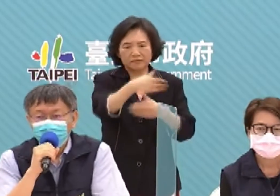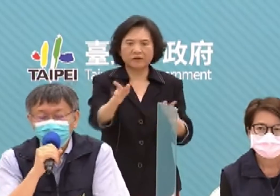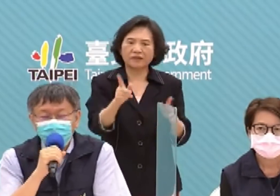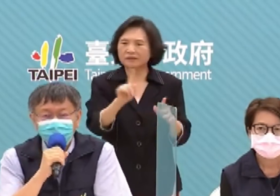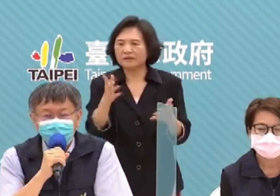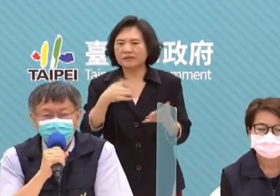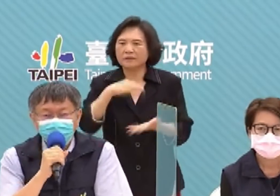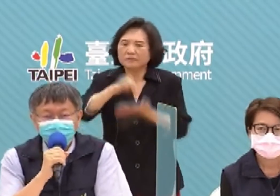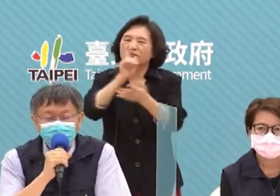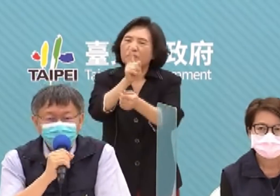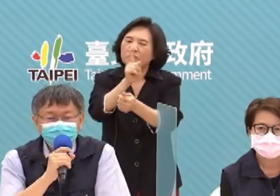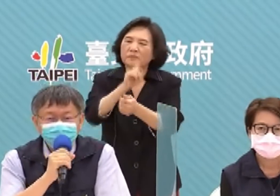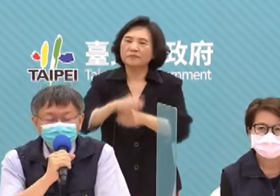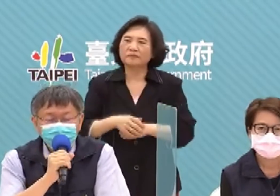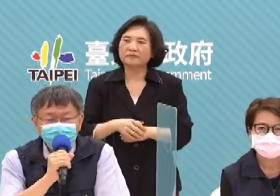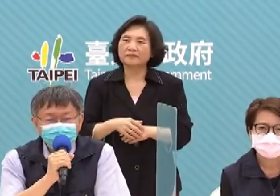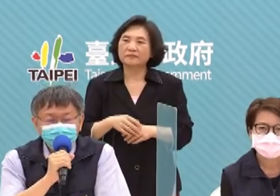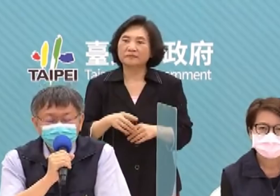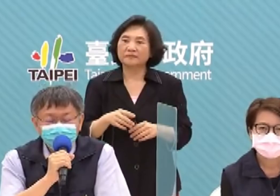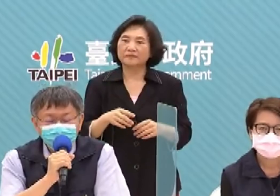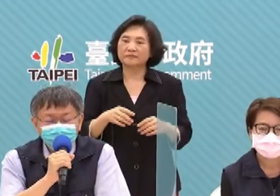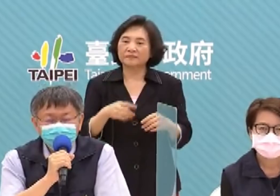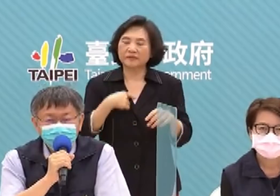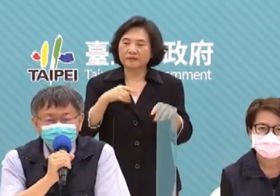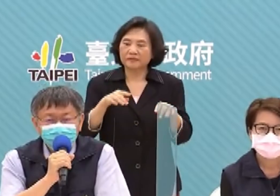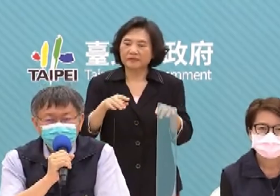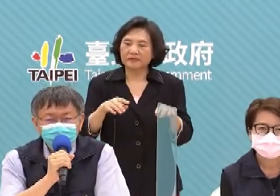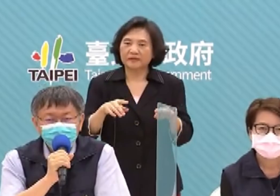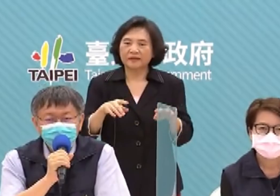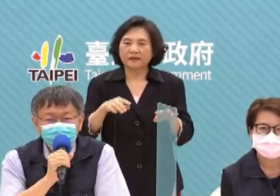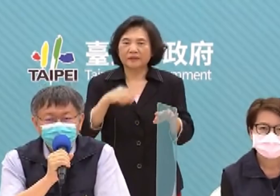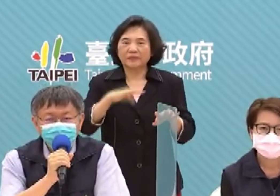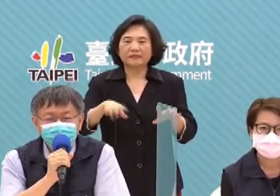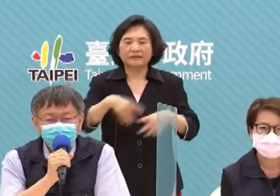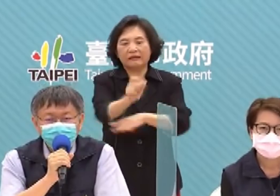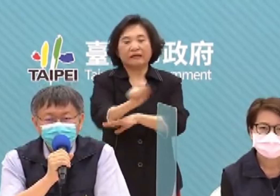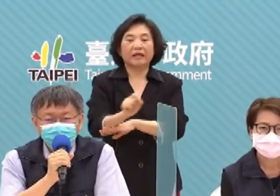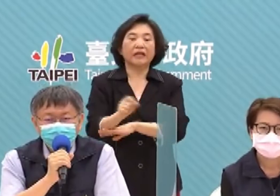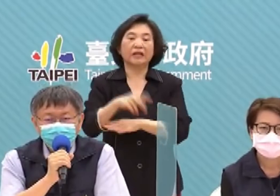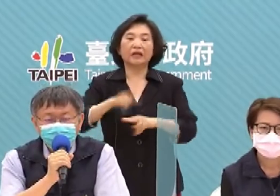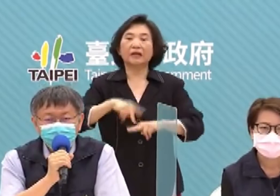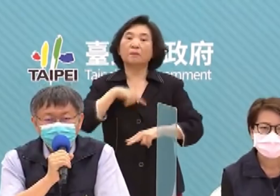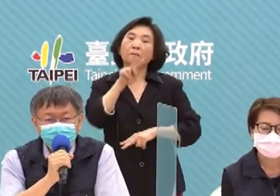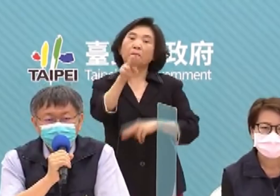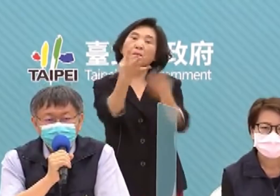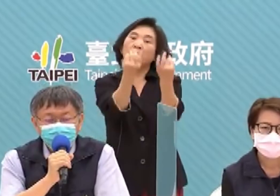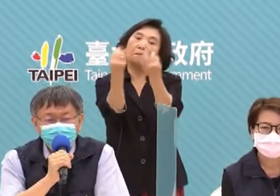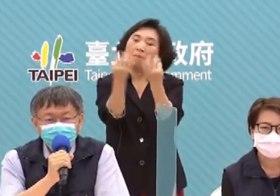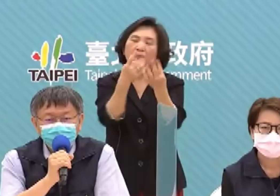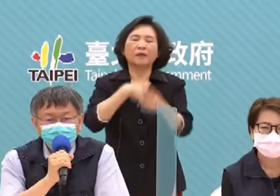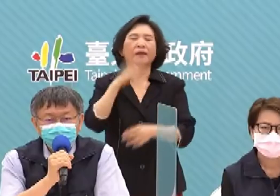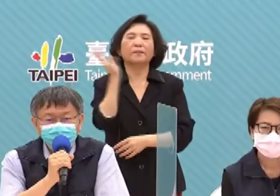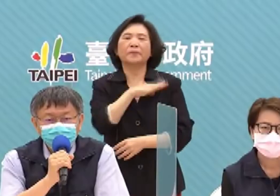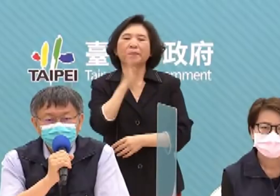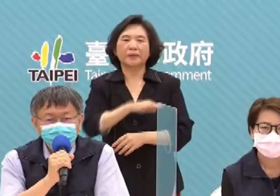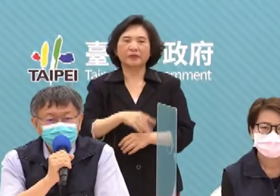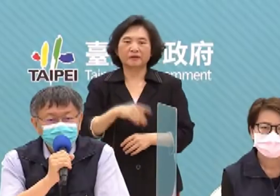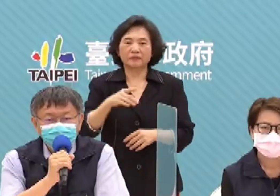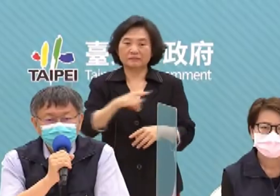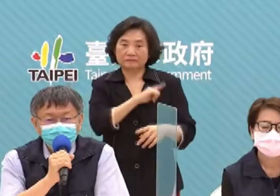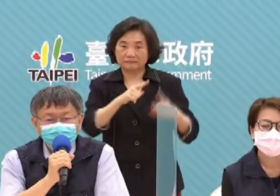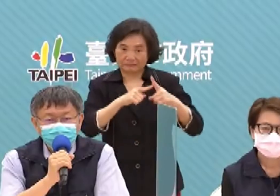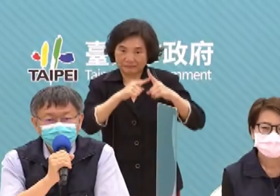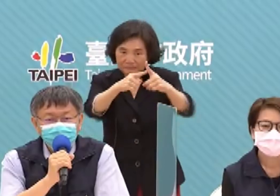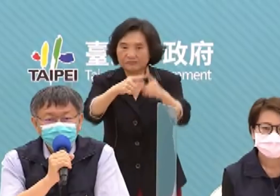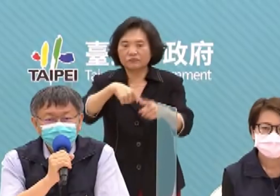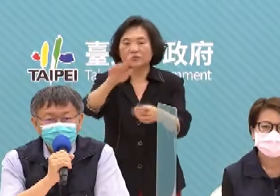题？坦白讲哦，下到地到地，我觉得不要在办公室看数字了。下到第一线哦，实际